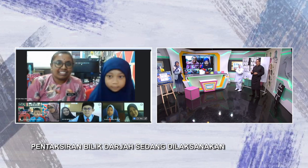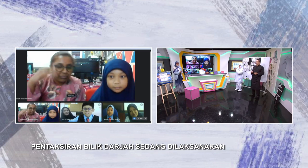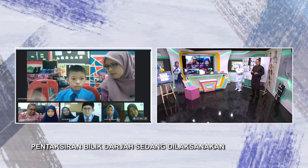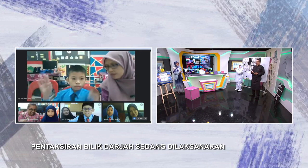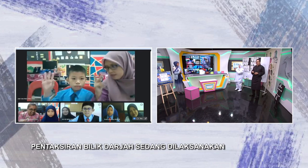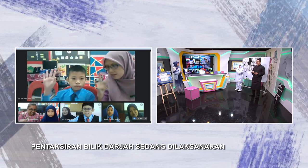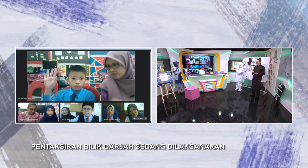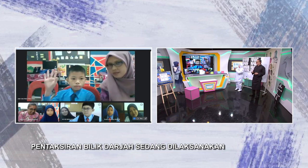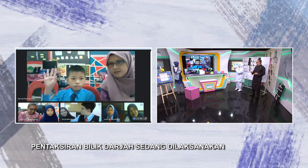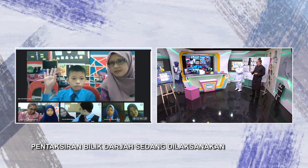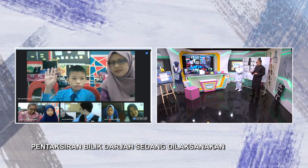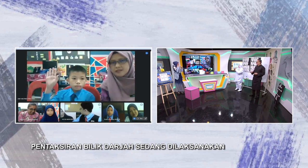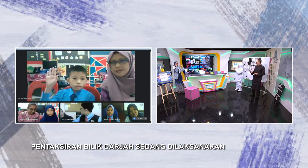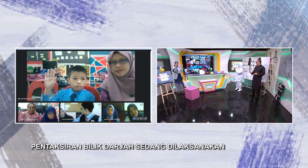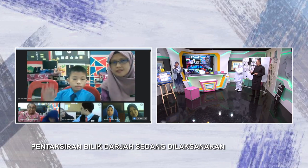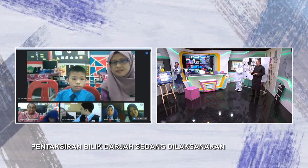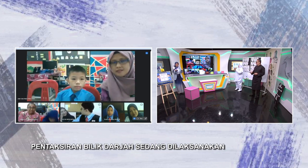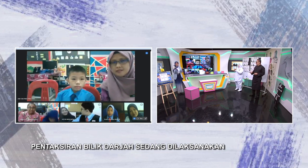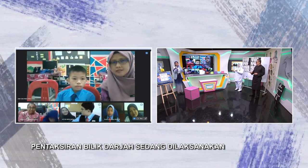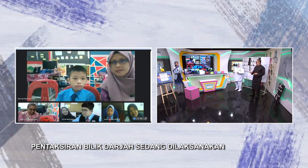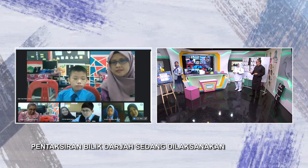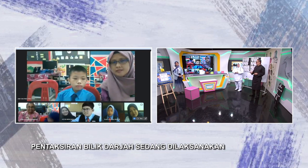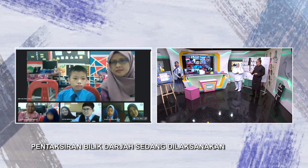cuba baca? Silakan, Yumping.